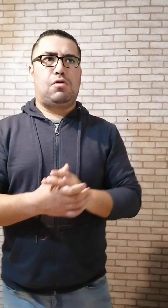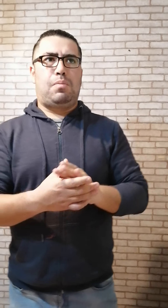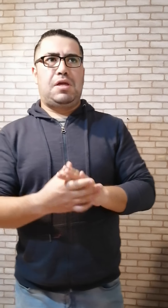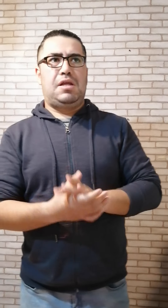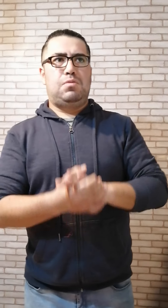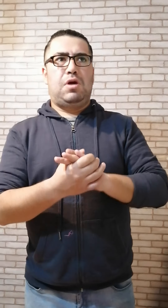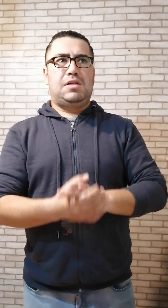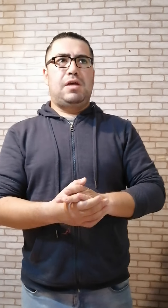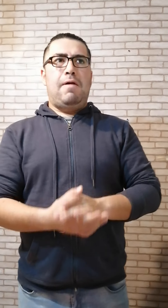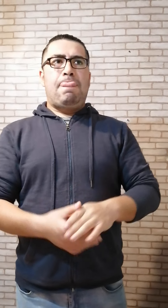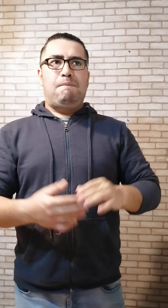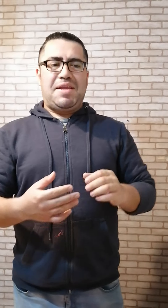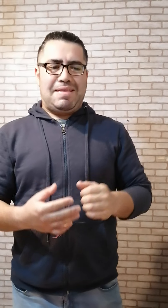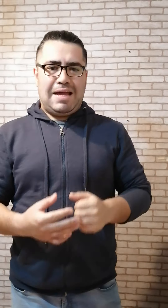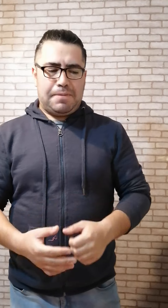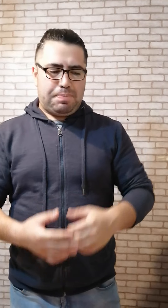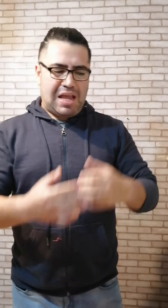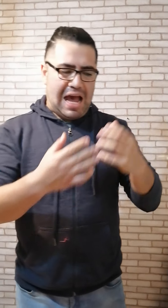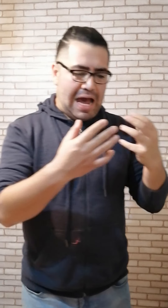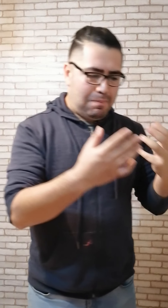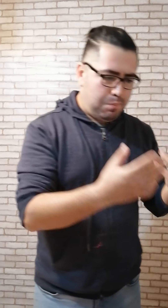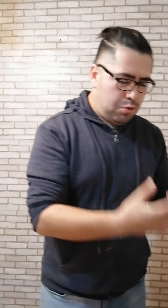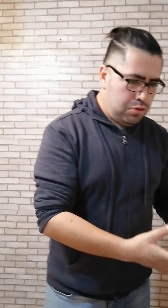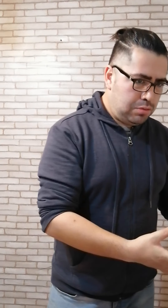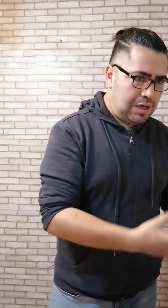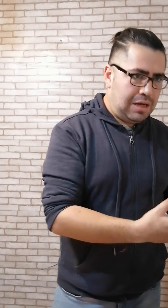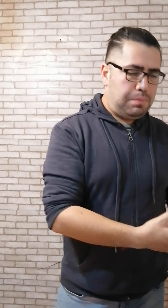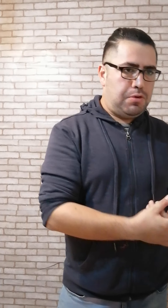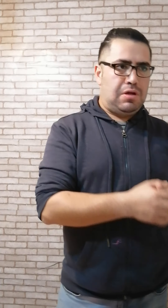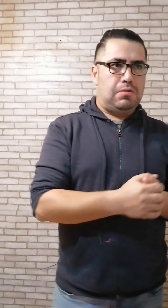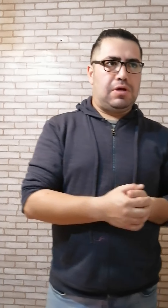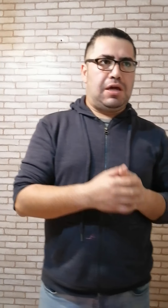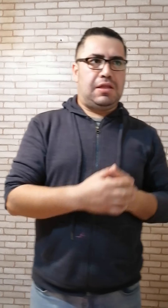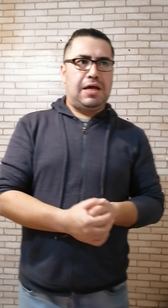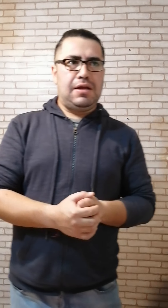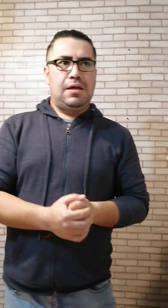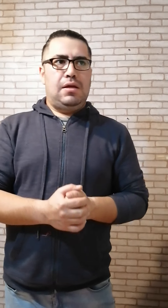compañerismo es brindar apoyo al prójimo estar